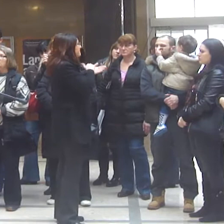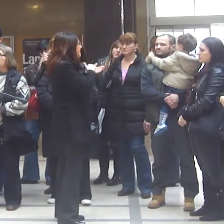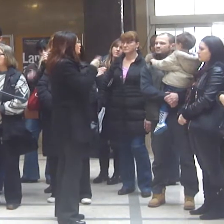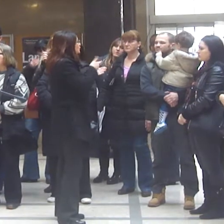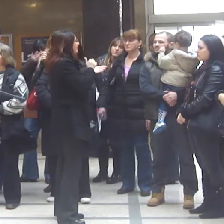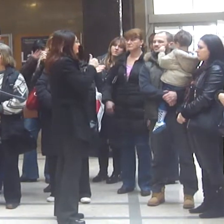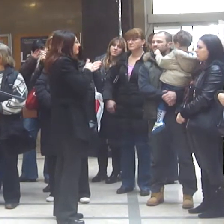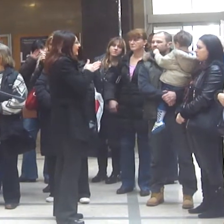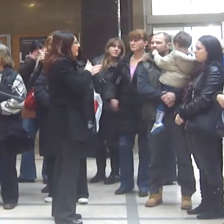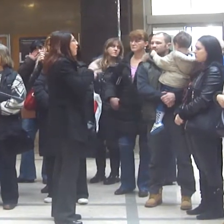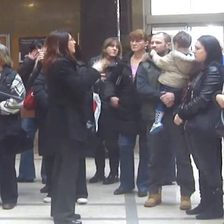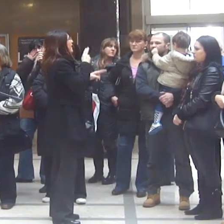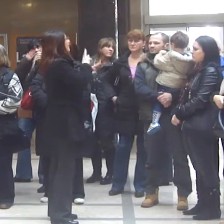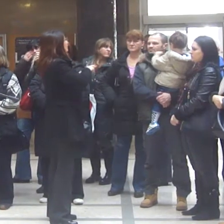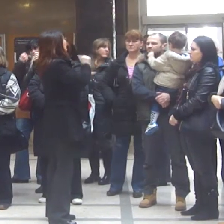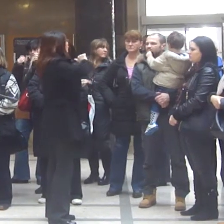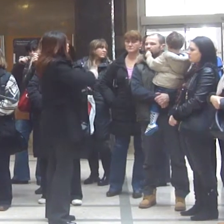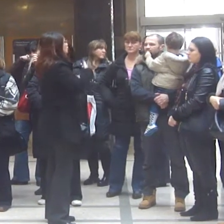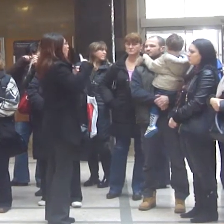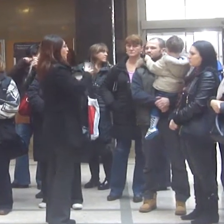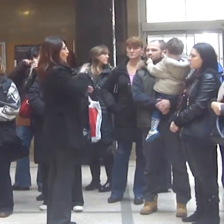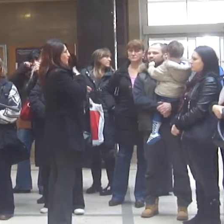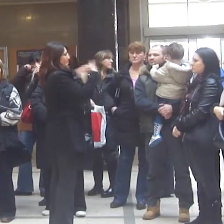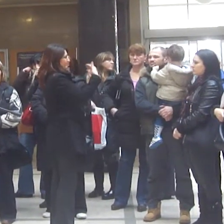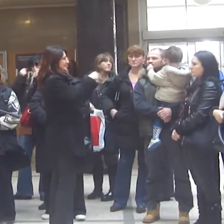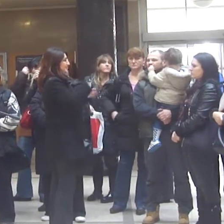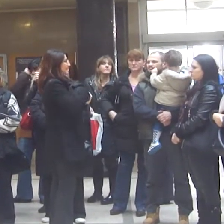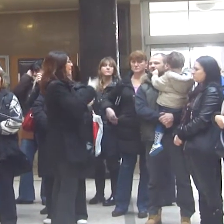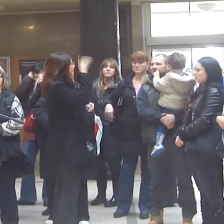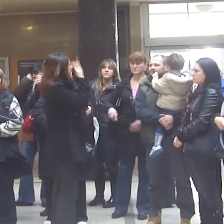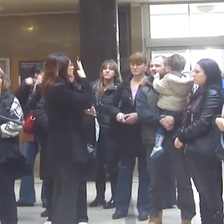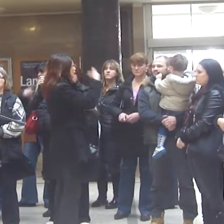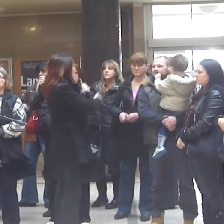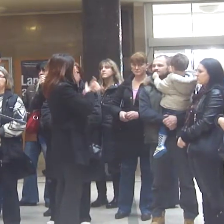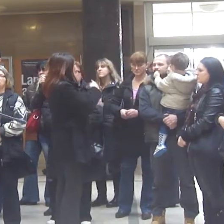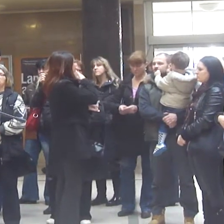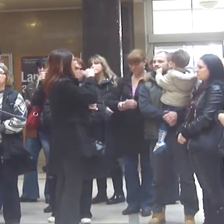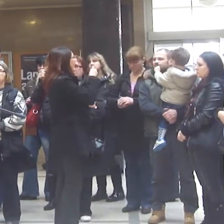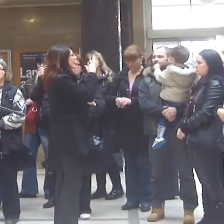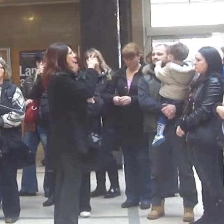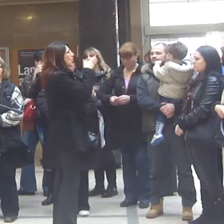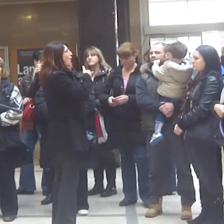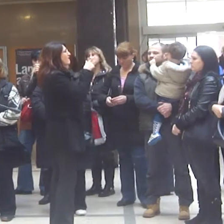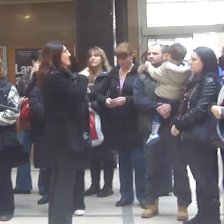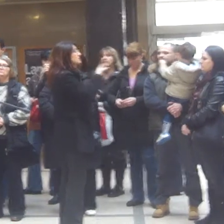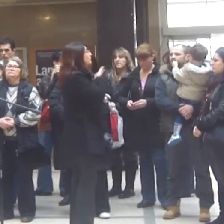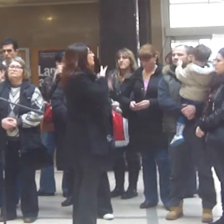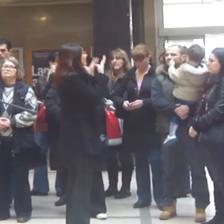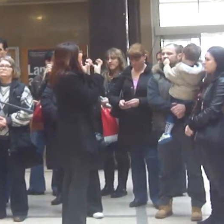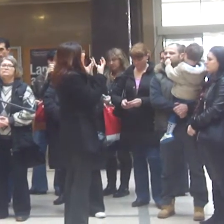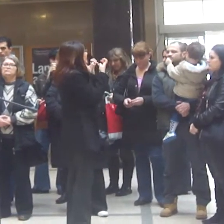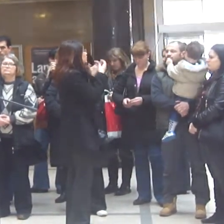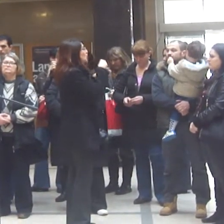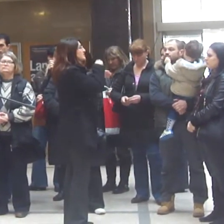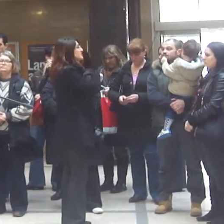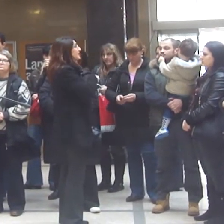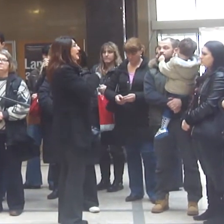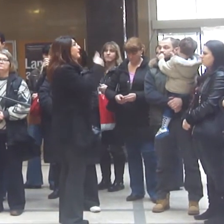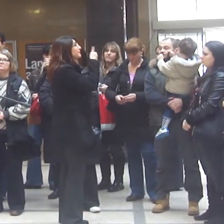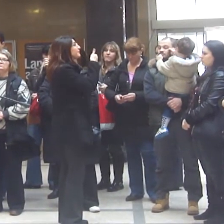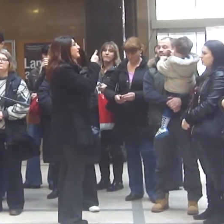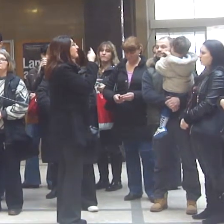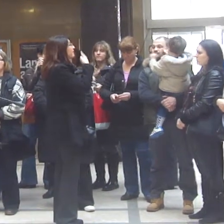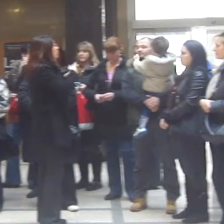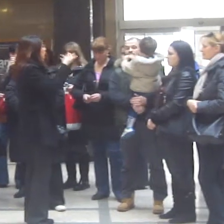sam vam da ćemo to izvršiti. Prije 4 godine u Jelkovcu i Sopnici sam podijelio 900 ključeva. Prvi put u povijesti